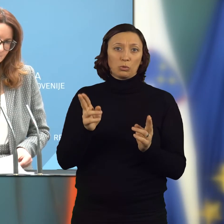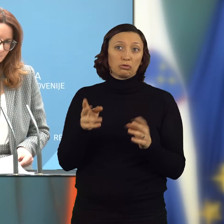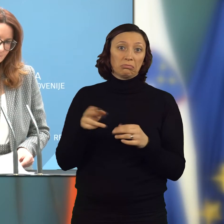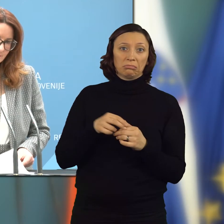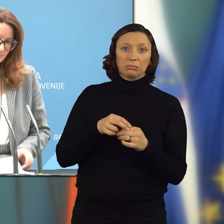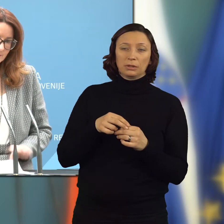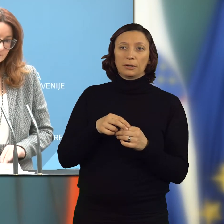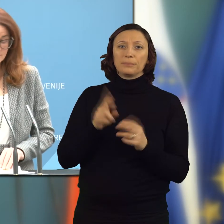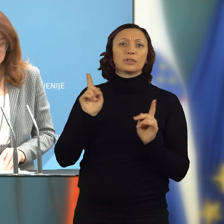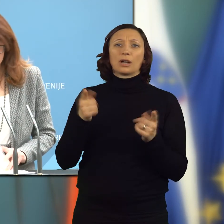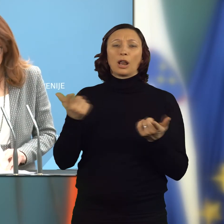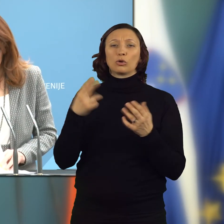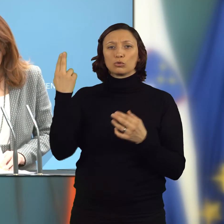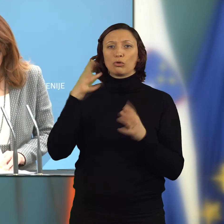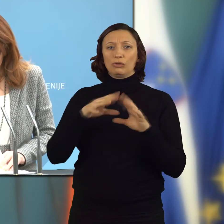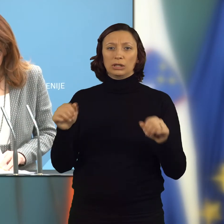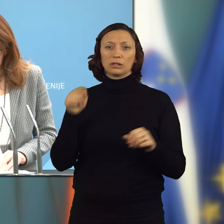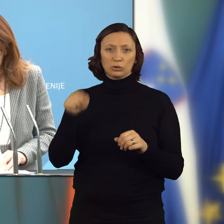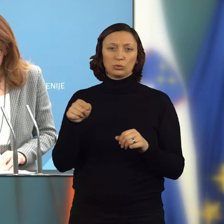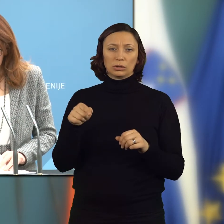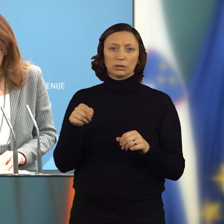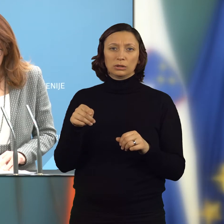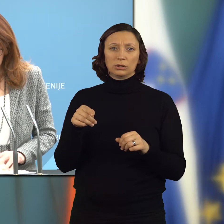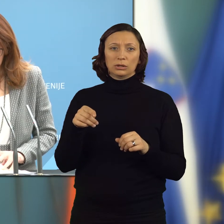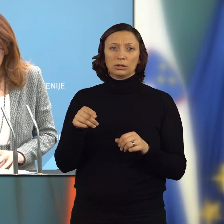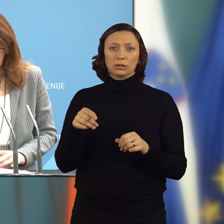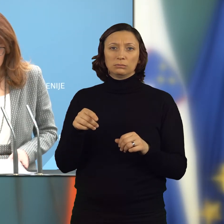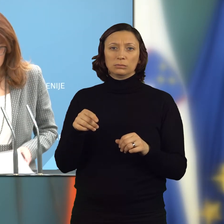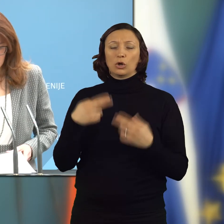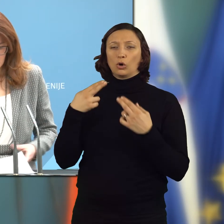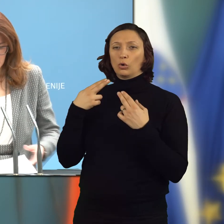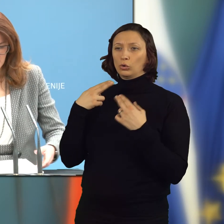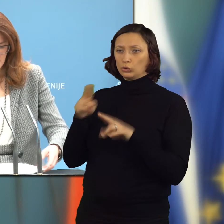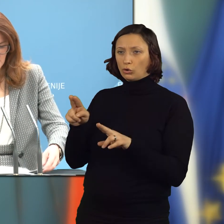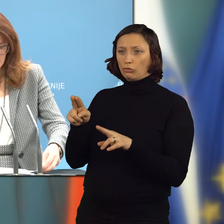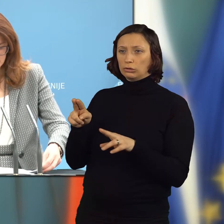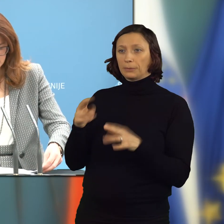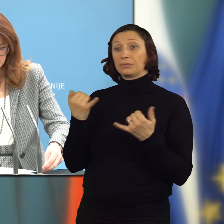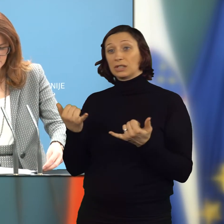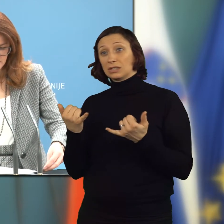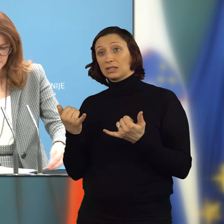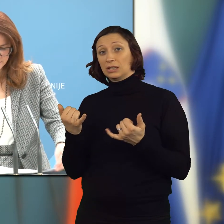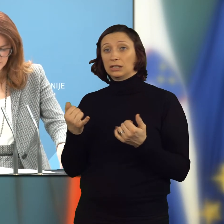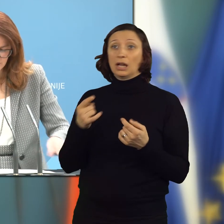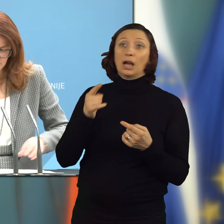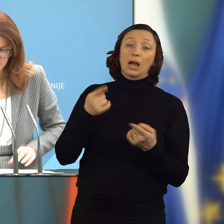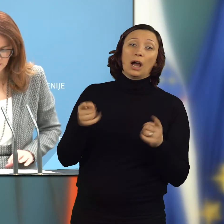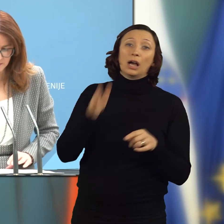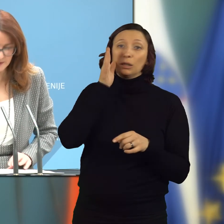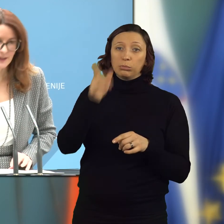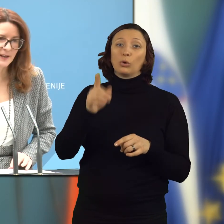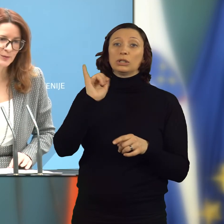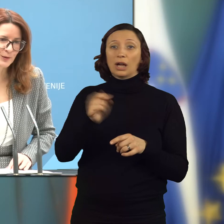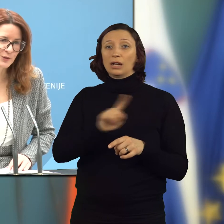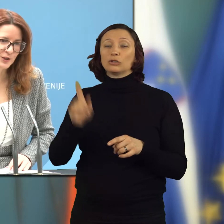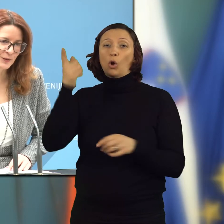sploh ne pride? Oziroma, kaj lahko Slovenija naredi tukaj, da do nje ne pride? Ja, zdaj, ali da do nje